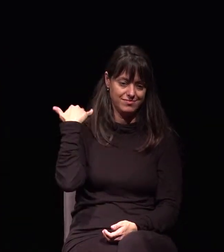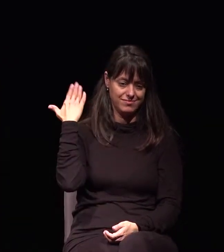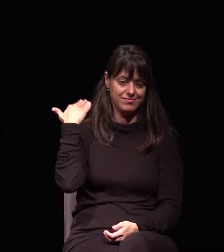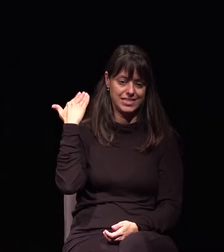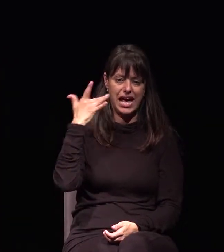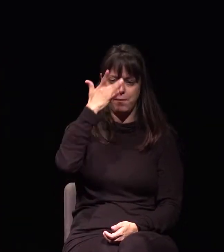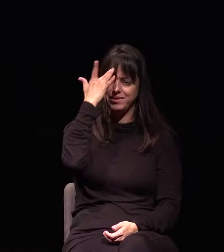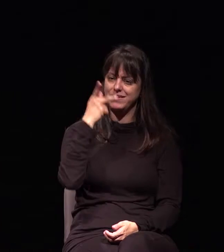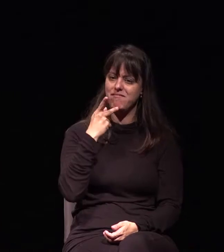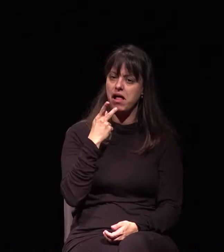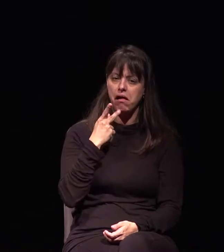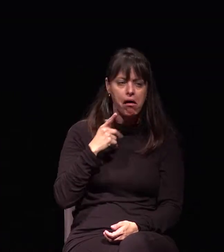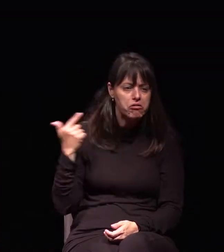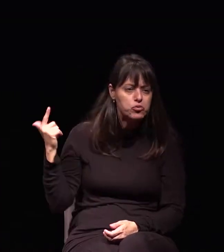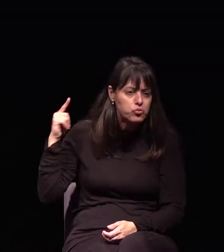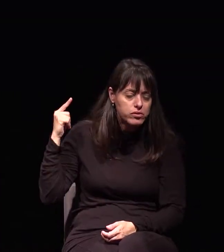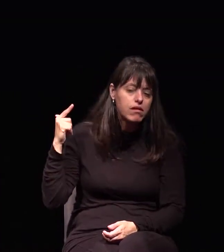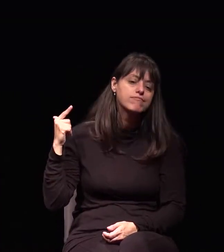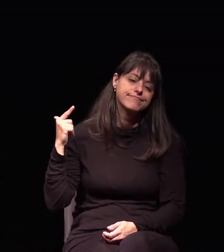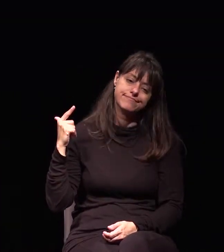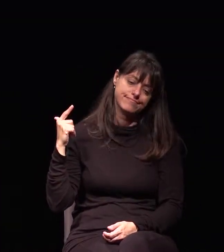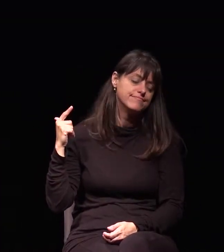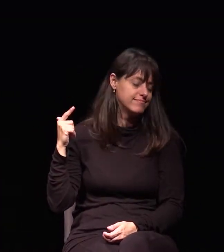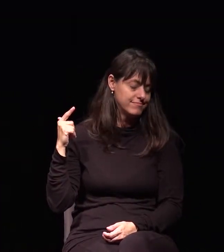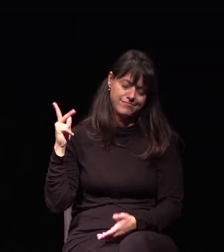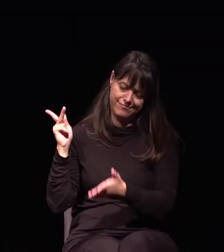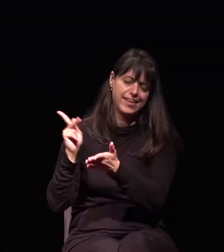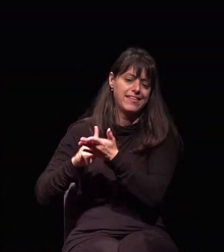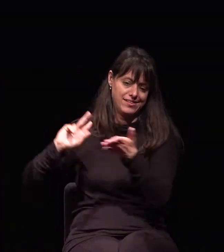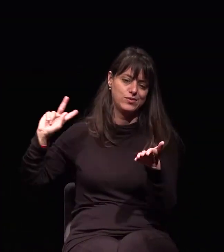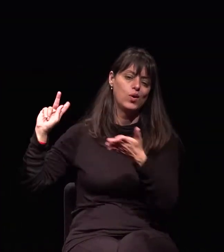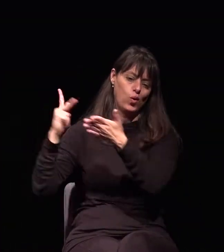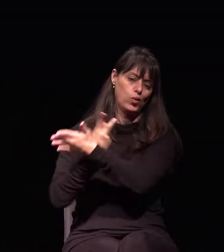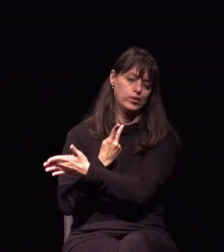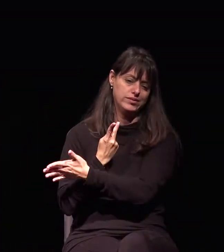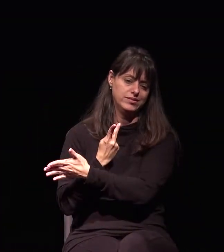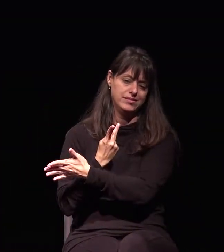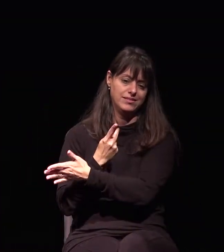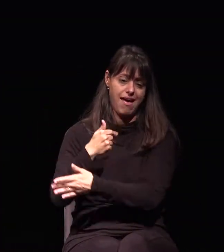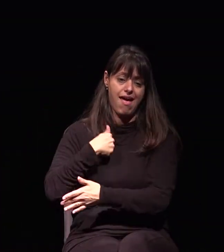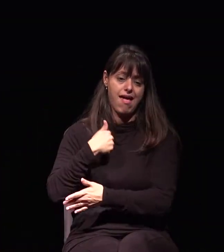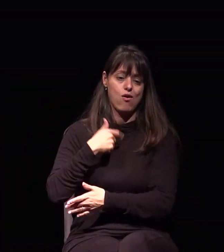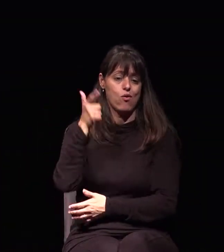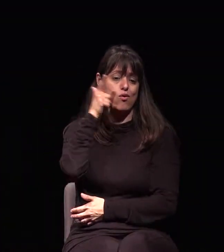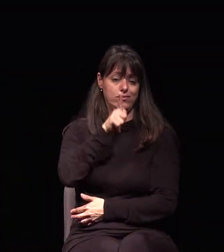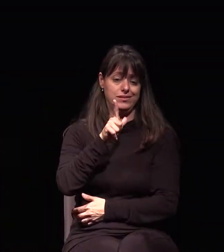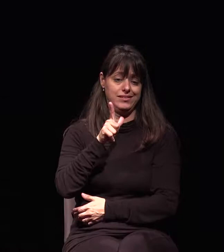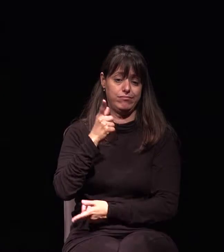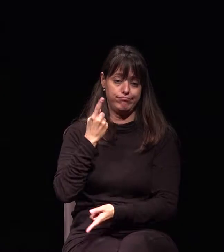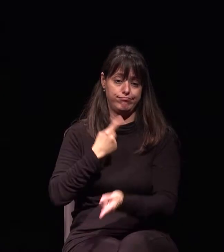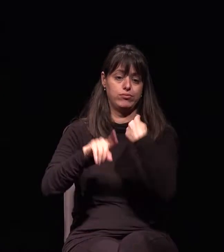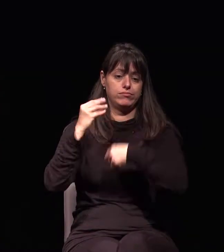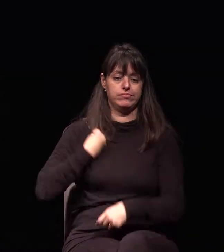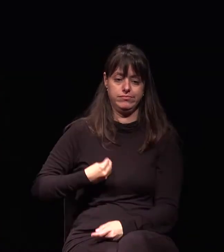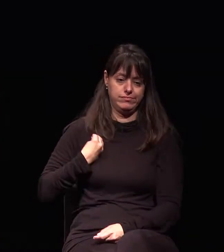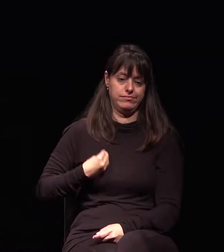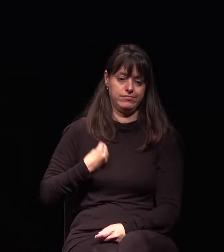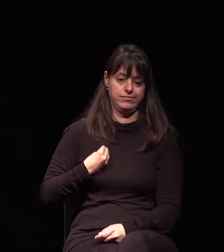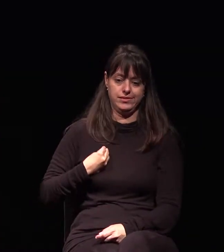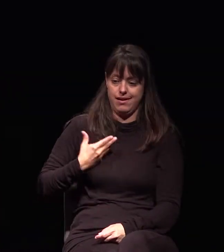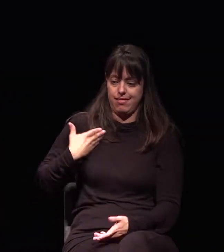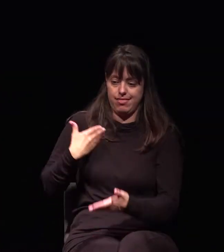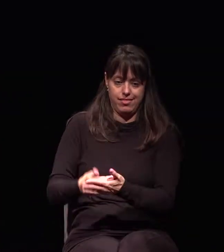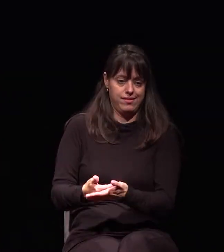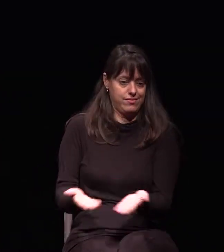gente questionando, tal, mas ela existiu. E eu sou uma sobrevivente dessa ditadura, né?